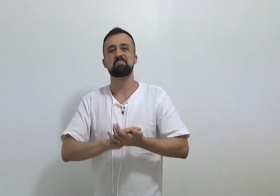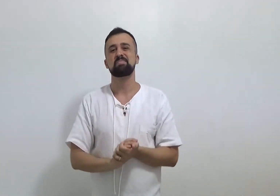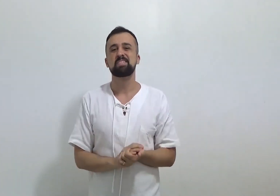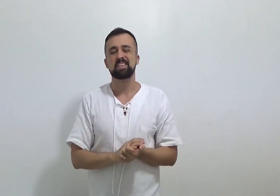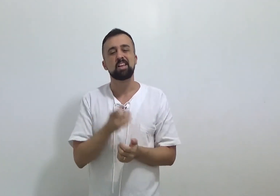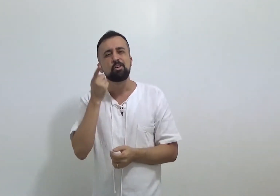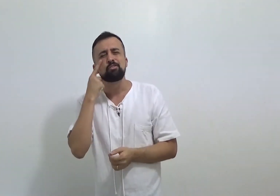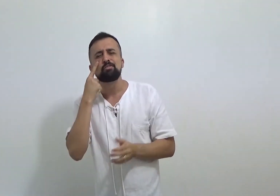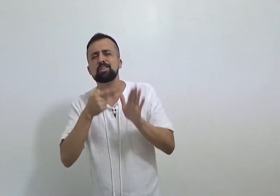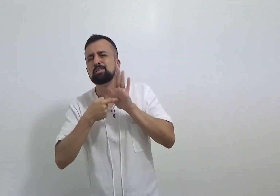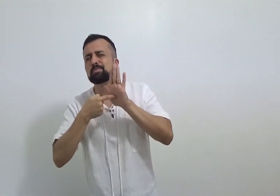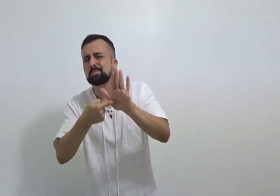povo.